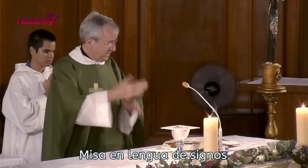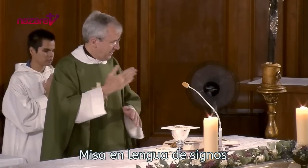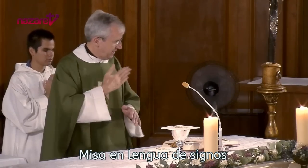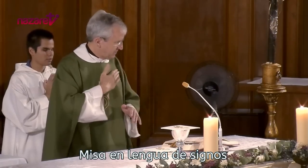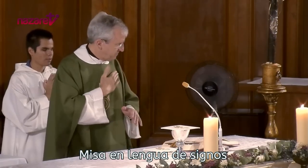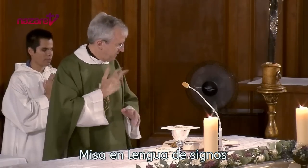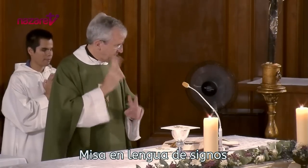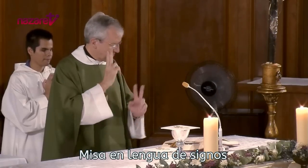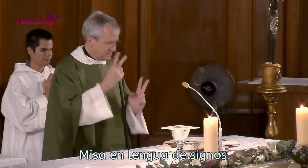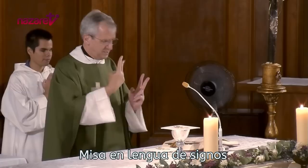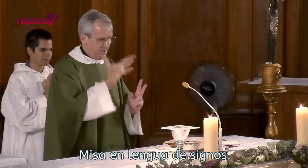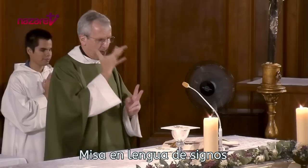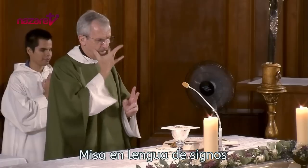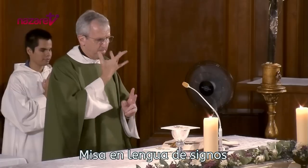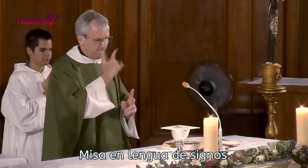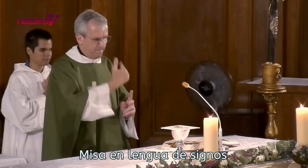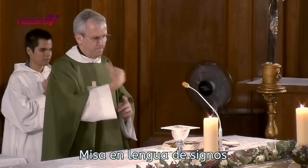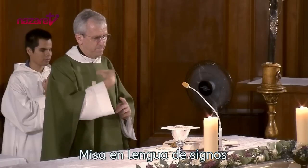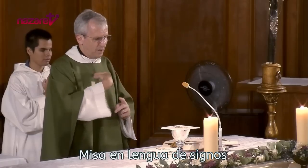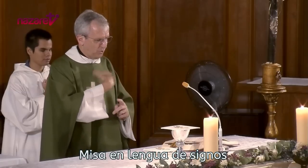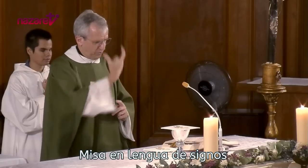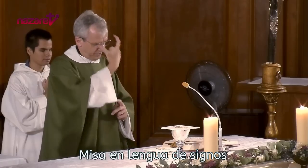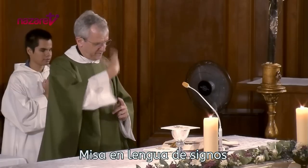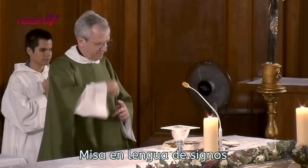las mías me conocen.